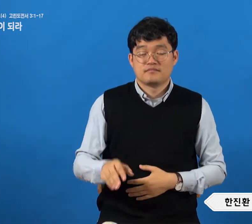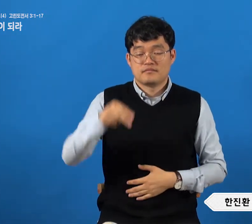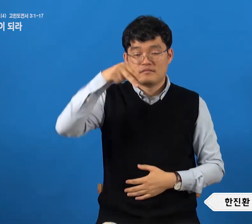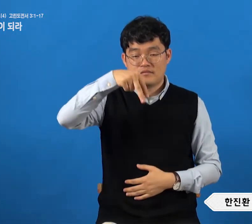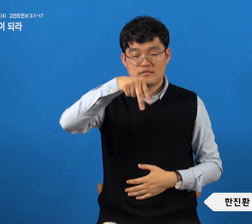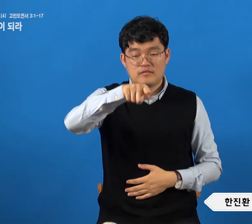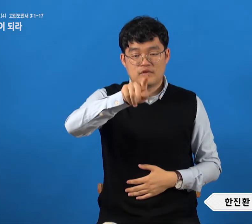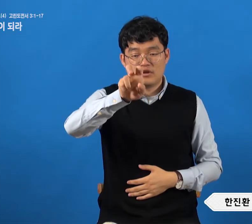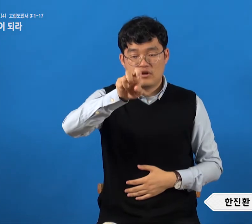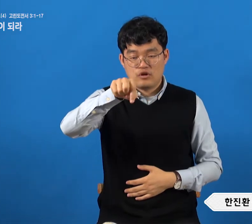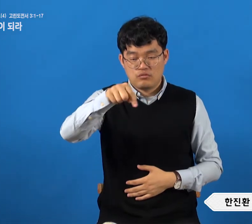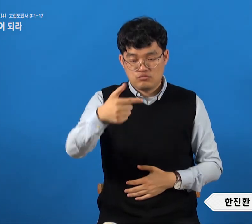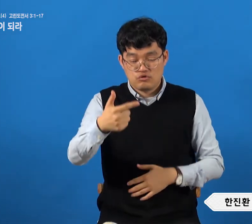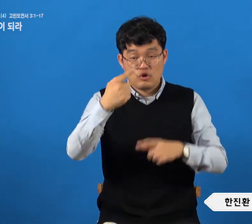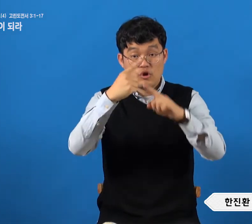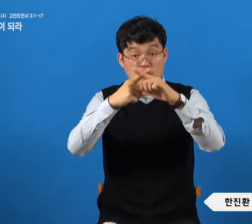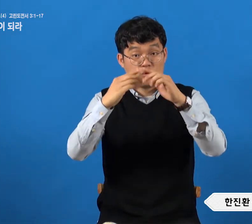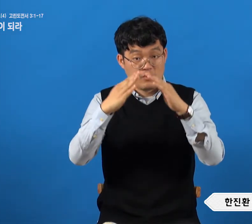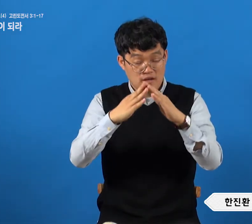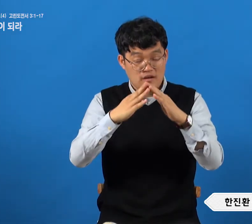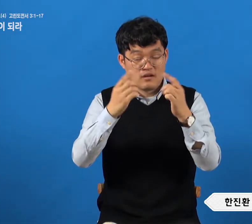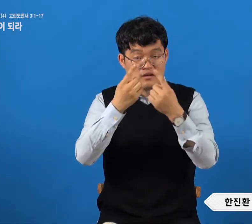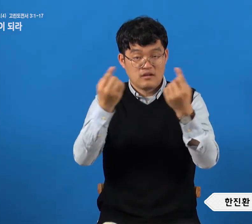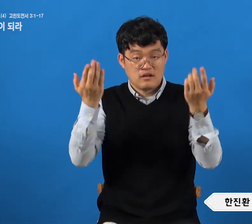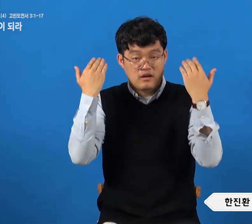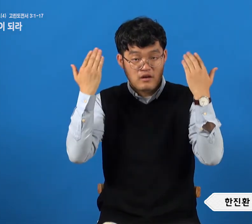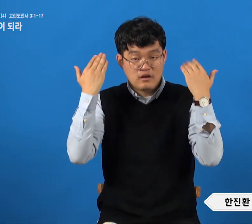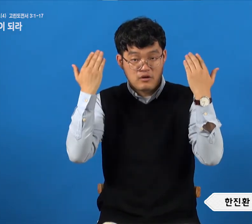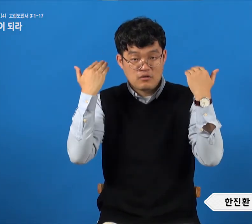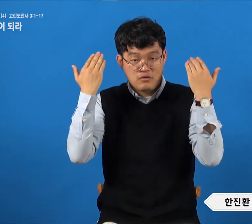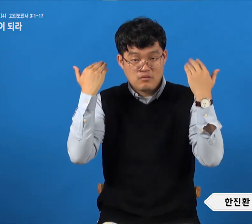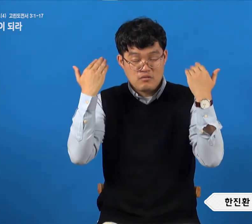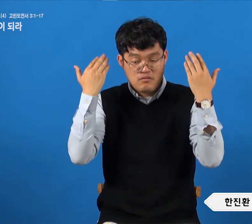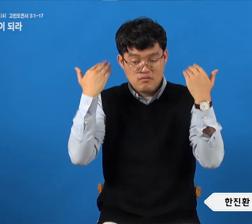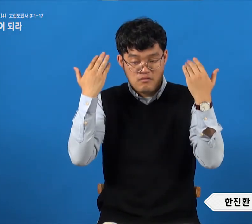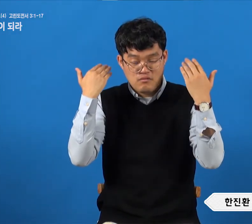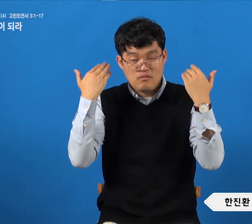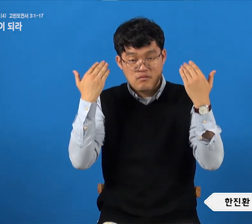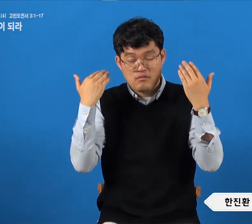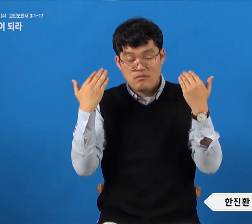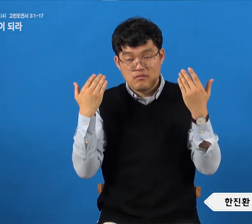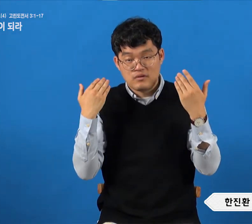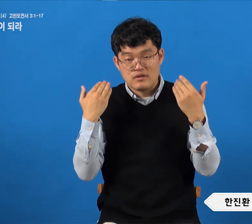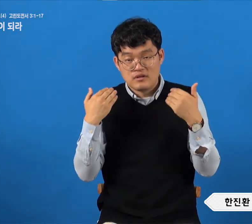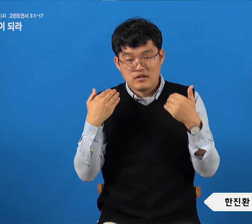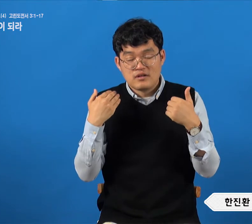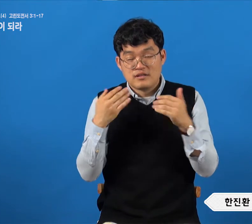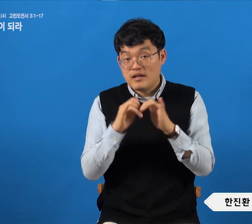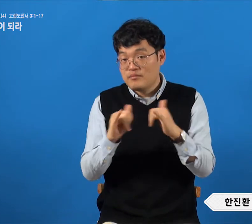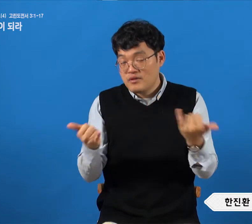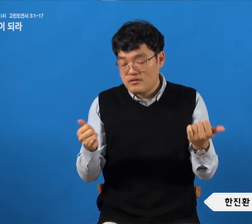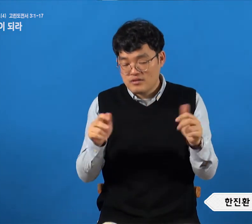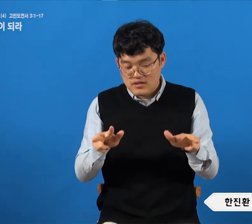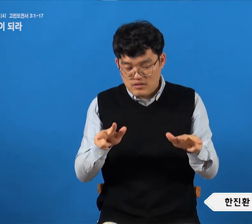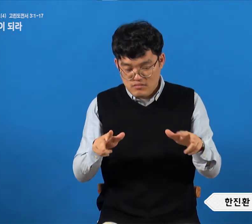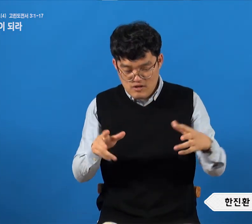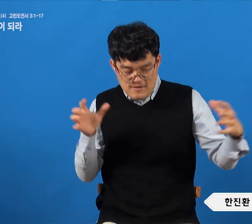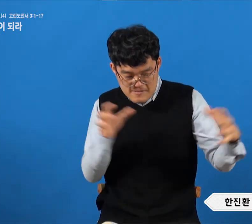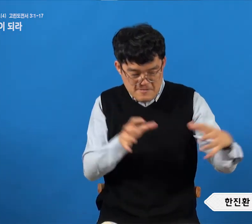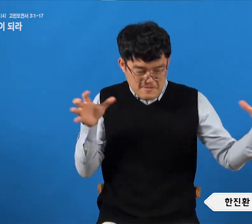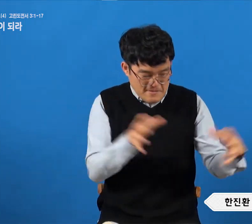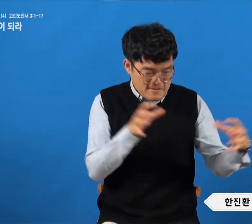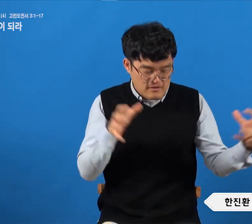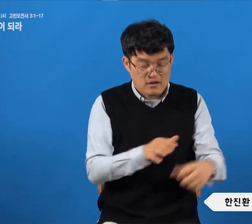우리 서문교회 대학부 출신들은 결속력이 엄청 강합니다. 지금 대학부